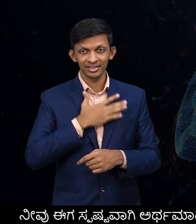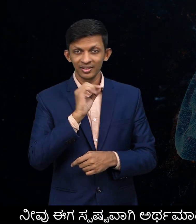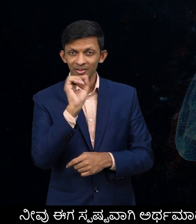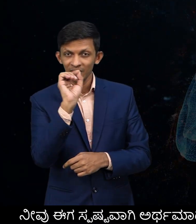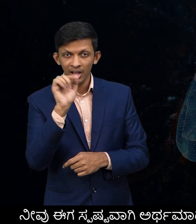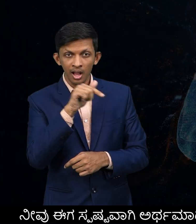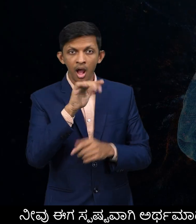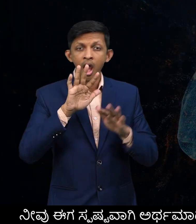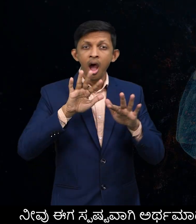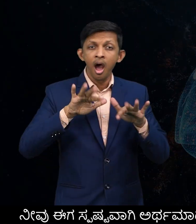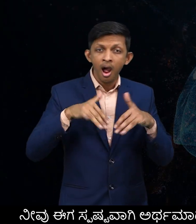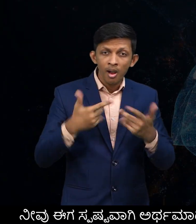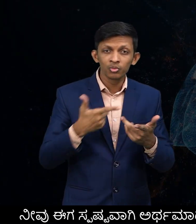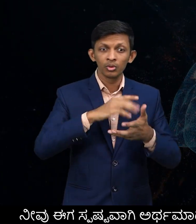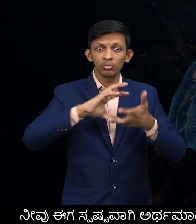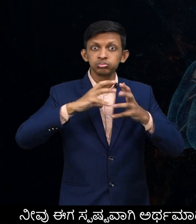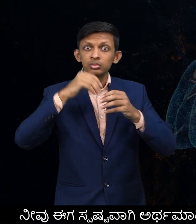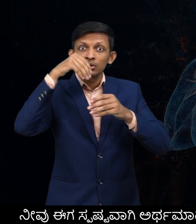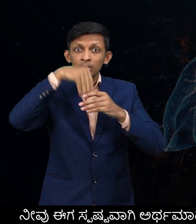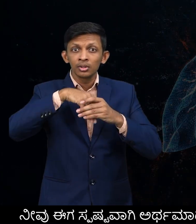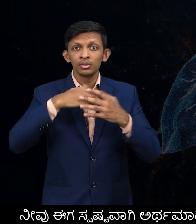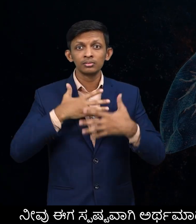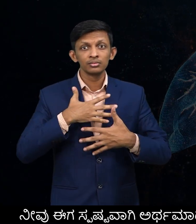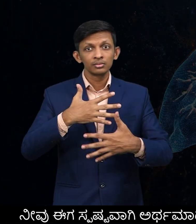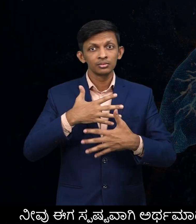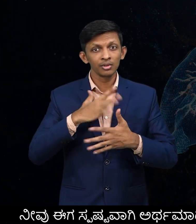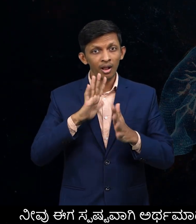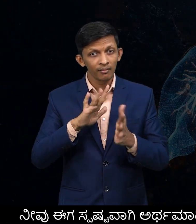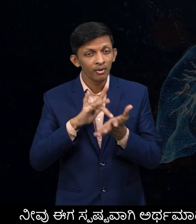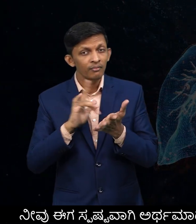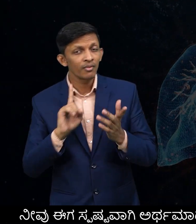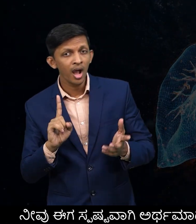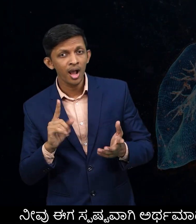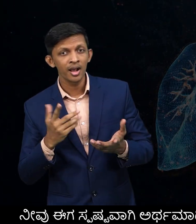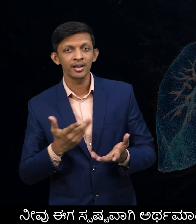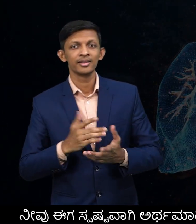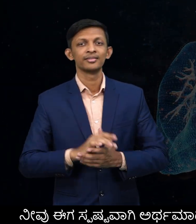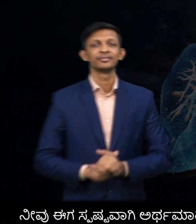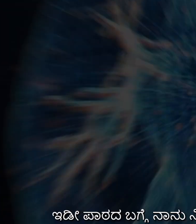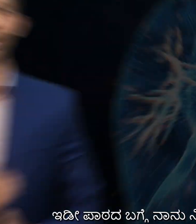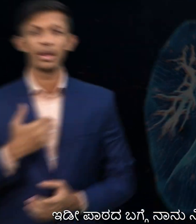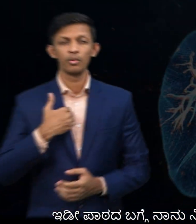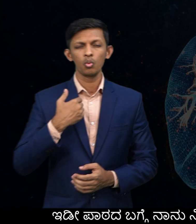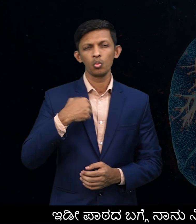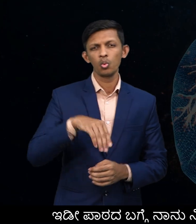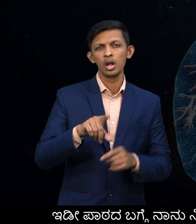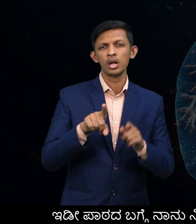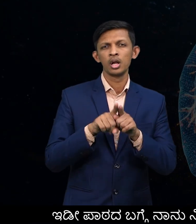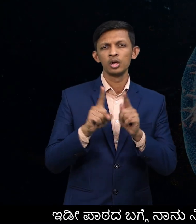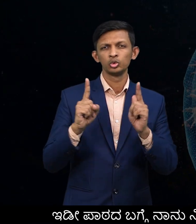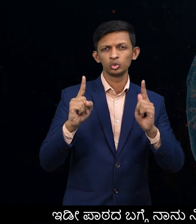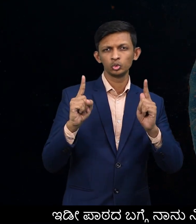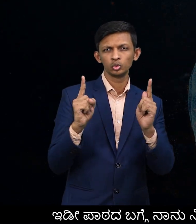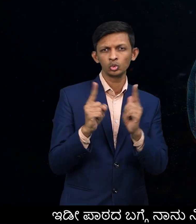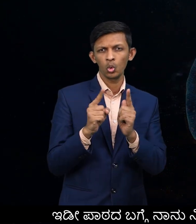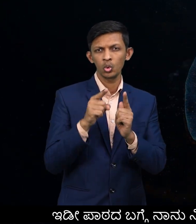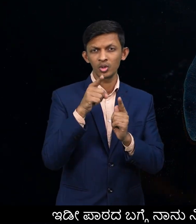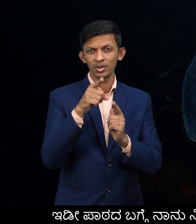ಈಗ ಸ್ಪಷ್ಟವಾಗಿ ಅರ್ಥ ಮಾಡಿಕೊಂಡಿದ್ದೀರಿ ಎಂದು ನಾನು ಭಾವಿಸುತ್ತೇನೆ. ಇಡೀ ಪಾಠದ ಬಗ್ಗೆ ನಾನು ನಿಮಗೆ ಒಮ್ಮೆ